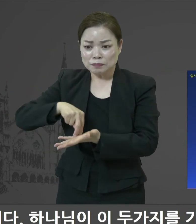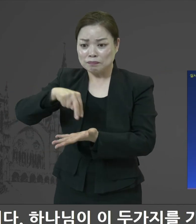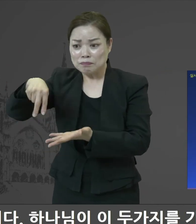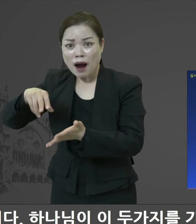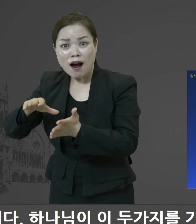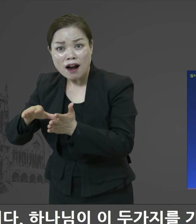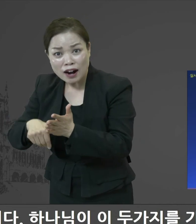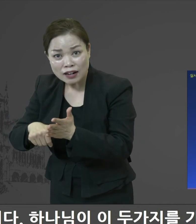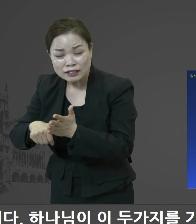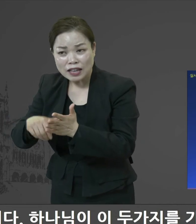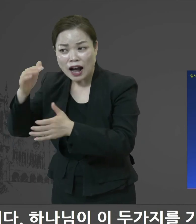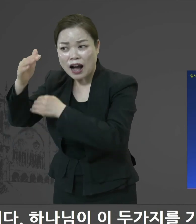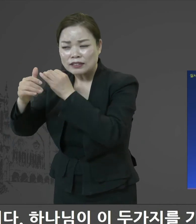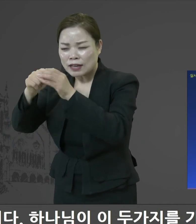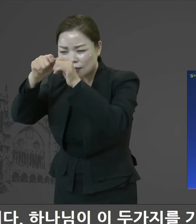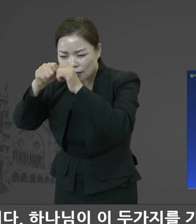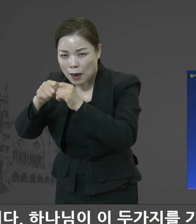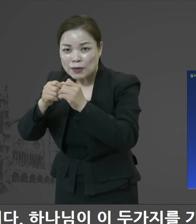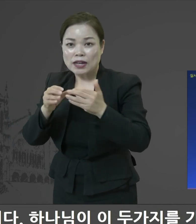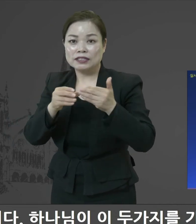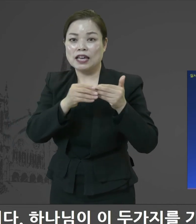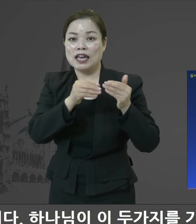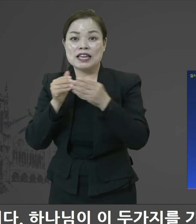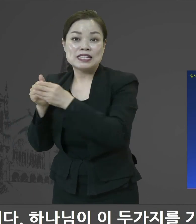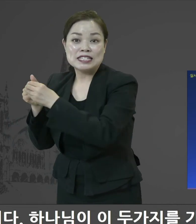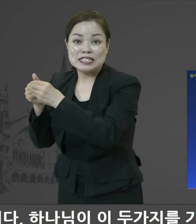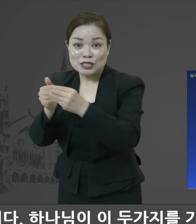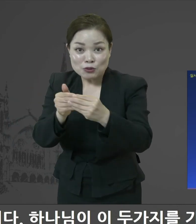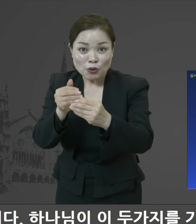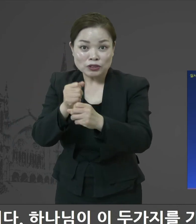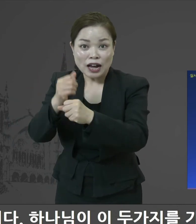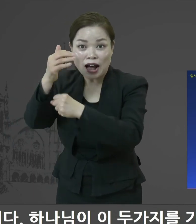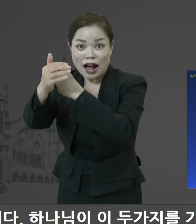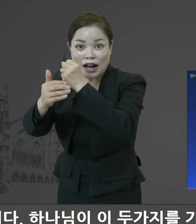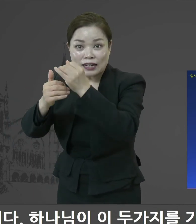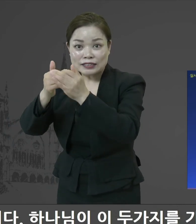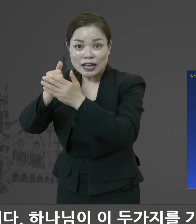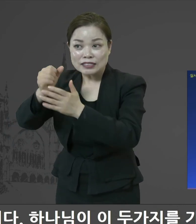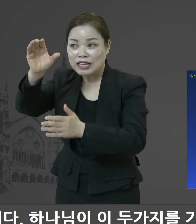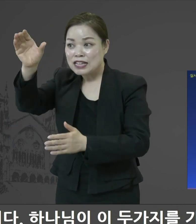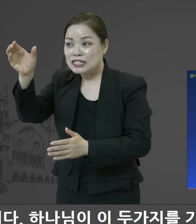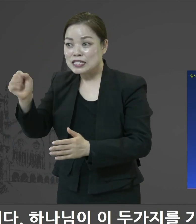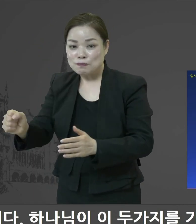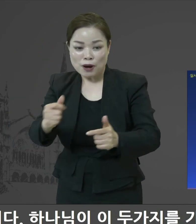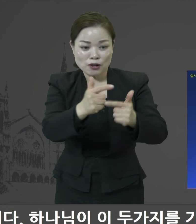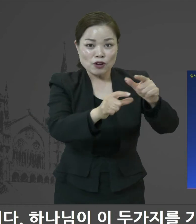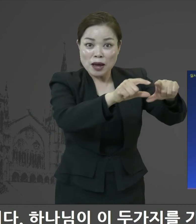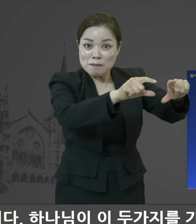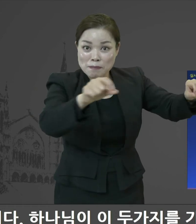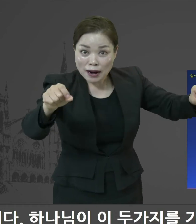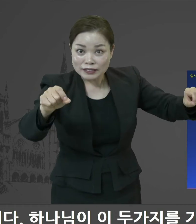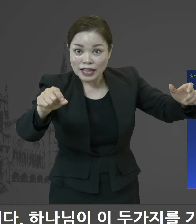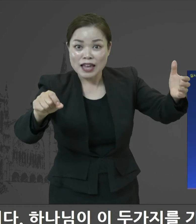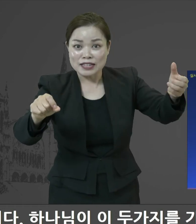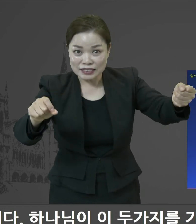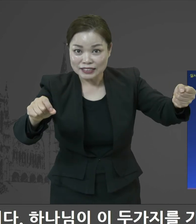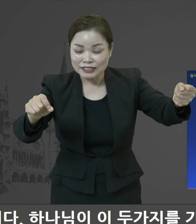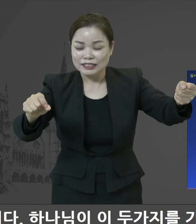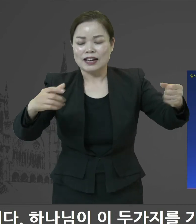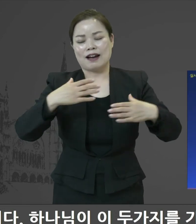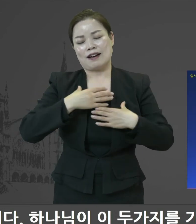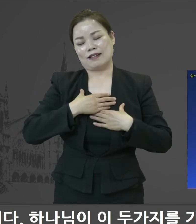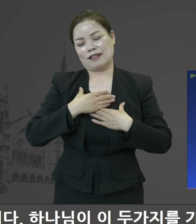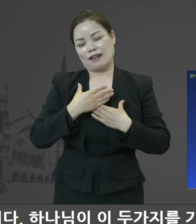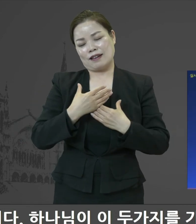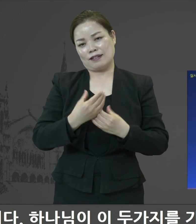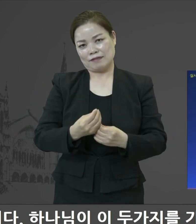하나님은 지팡이로 세밀하게 인도해 주셨습니다. 그러니 하나님의 지팡이와 막대기는 얼마나 다윗이 안위할 만한